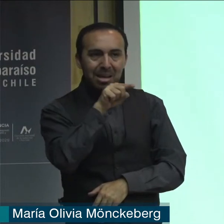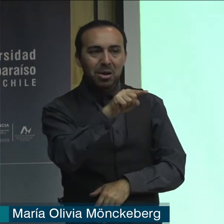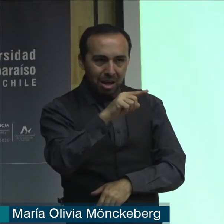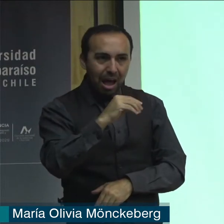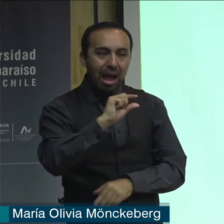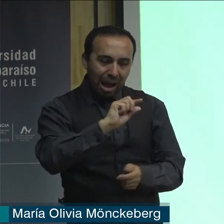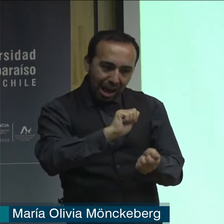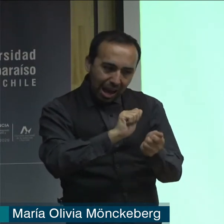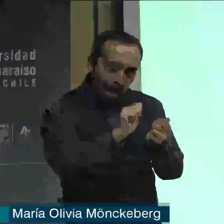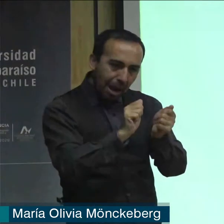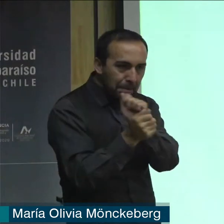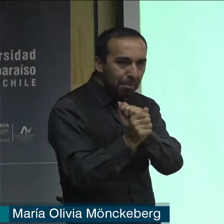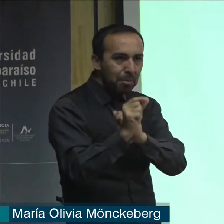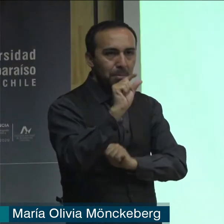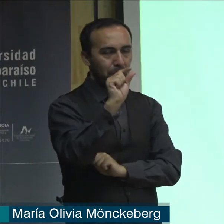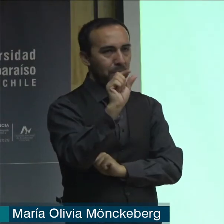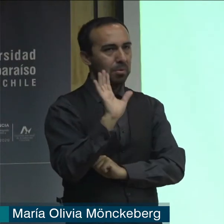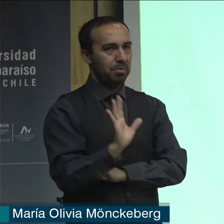cambiaba